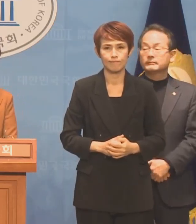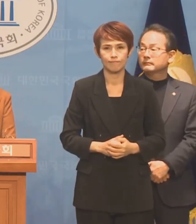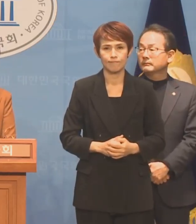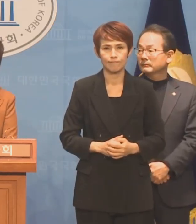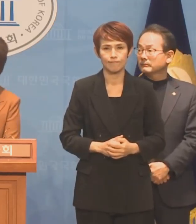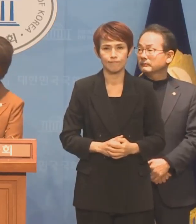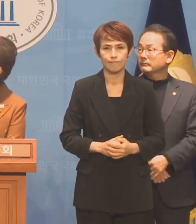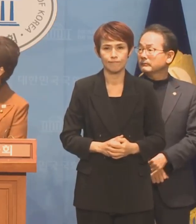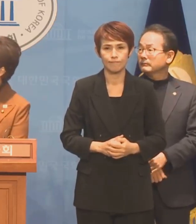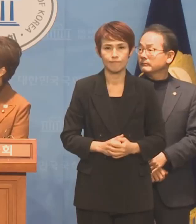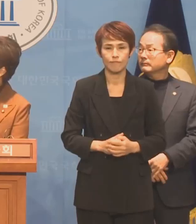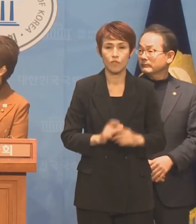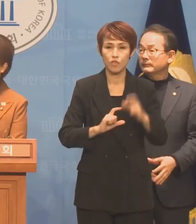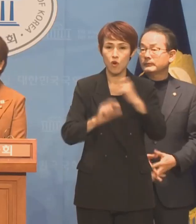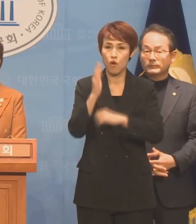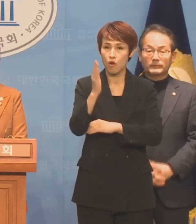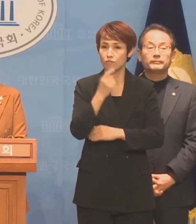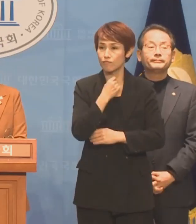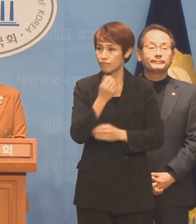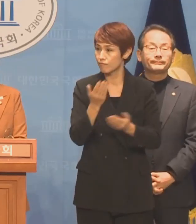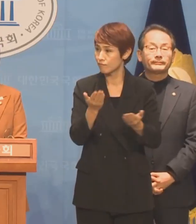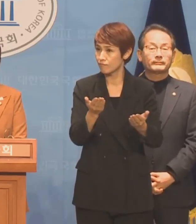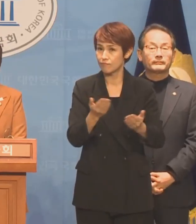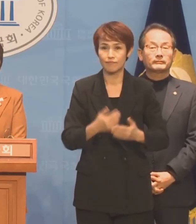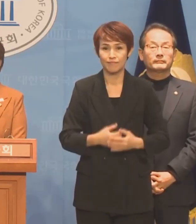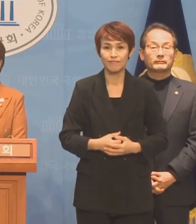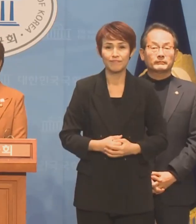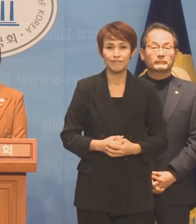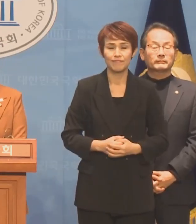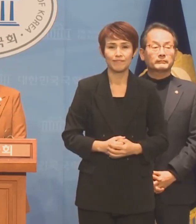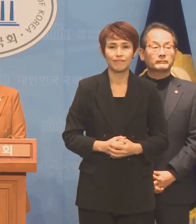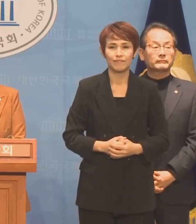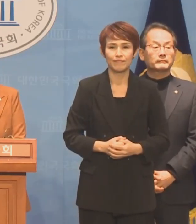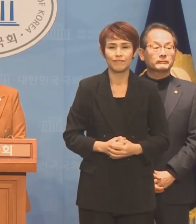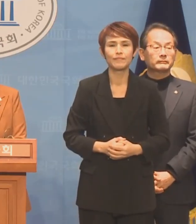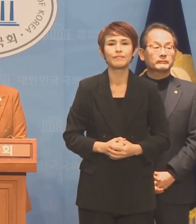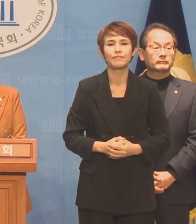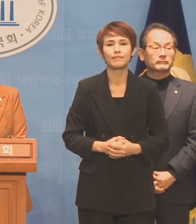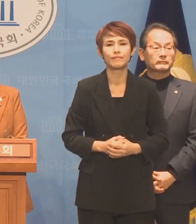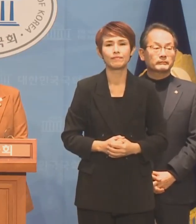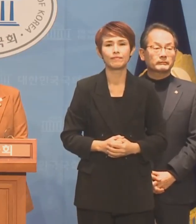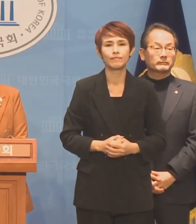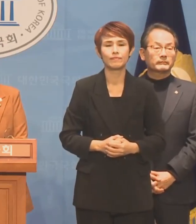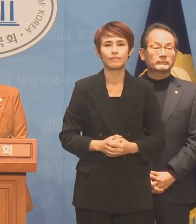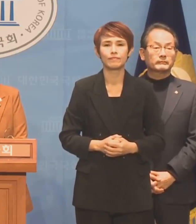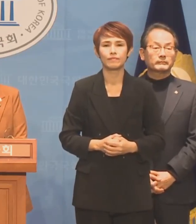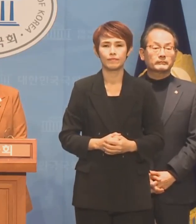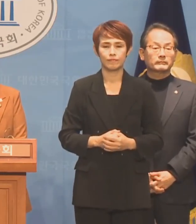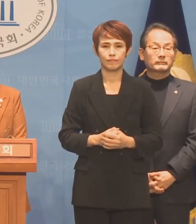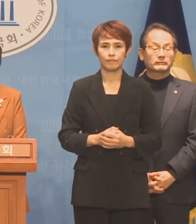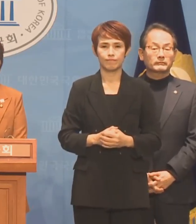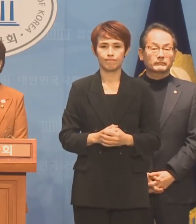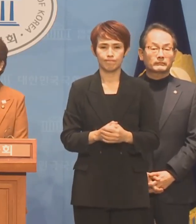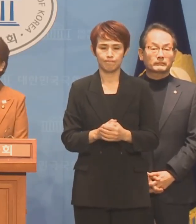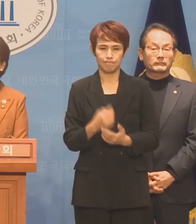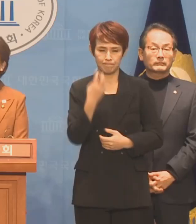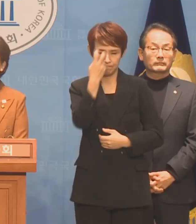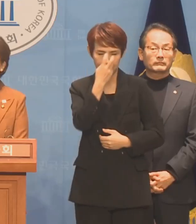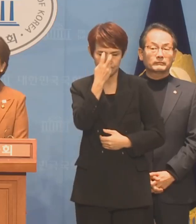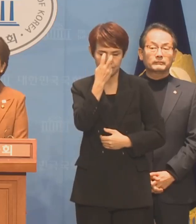네, 더 말씀하실 분 계시죠? 네, 아까 방금 말씀하신 컨트롤 타워 관련해서